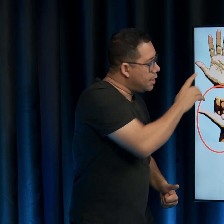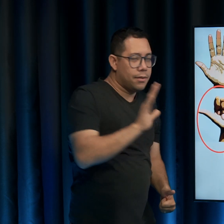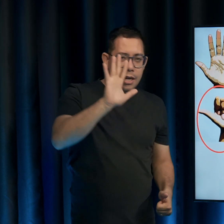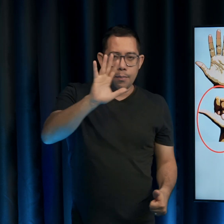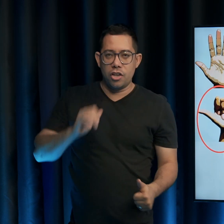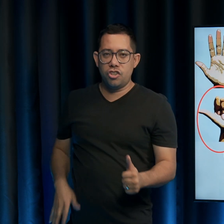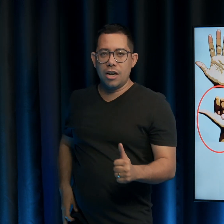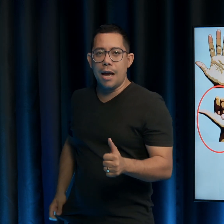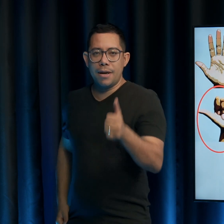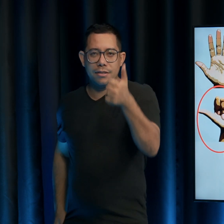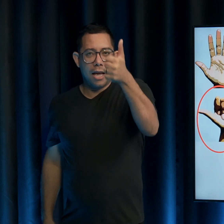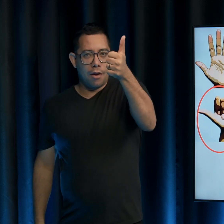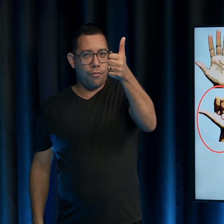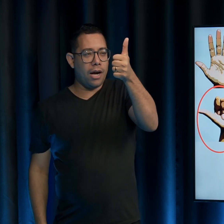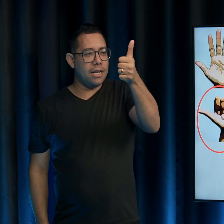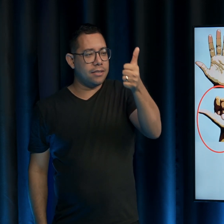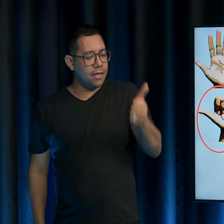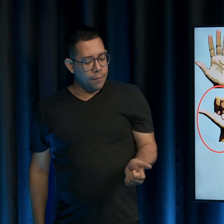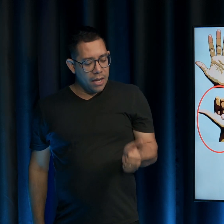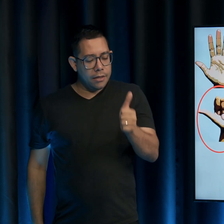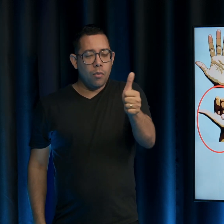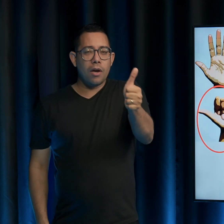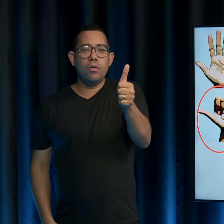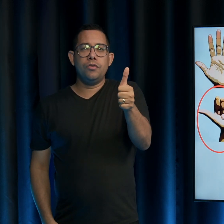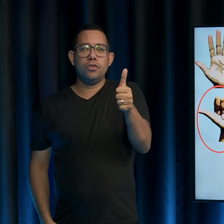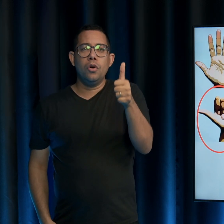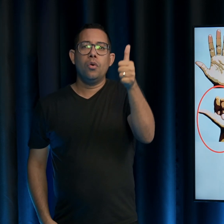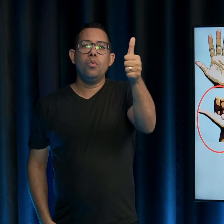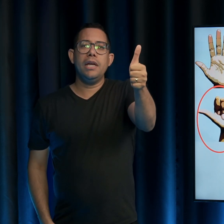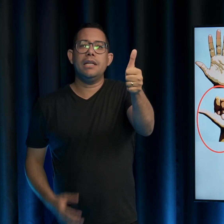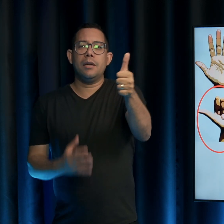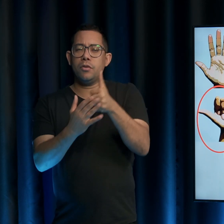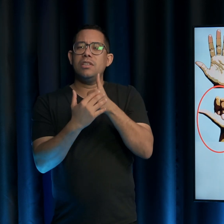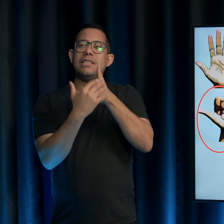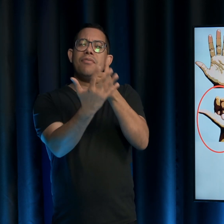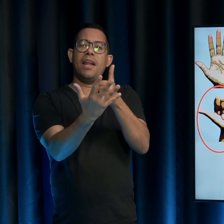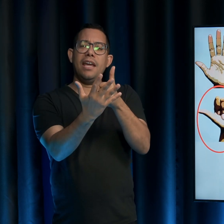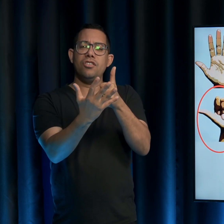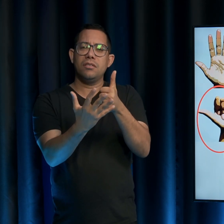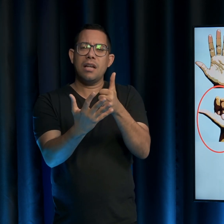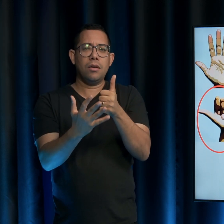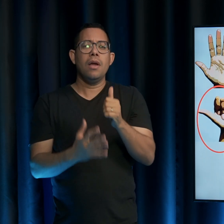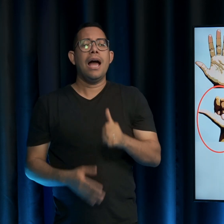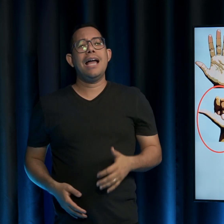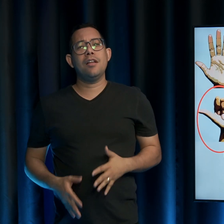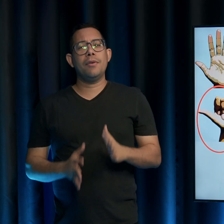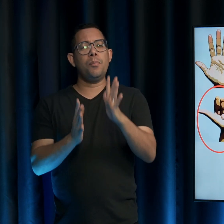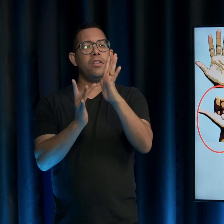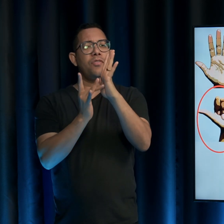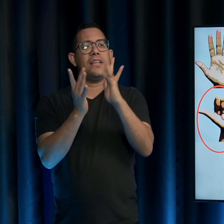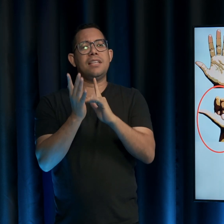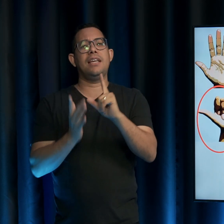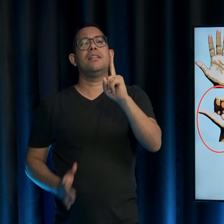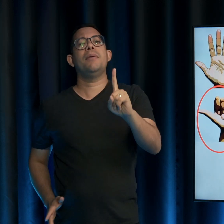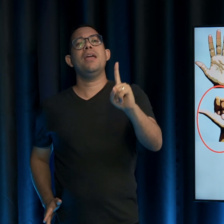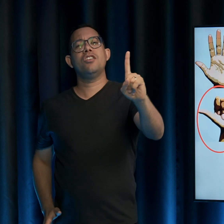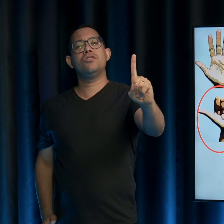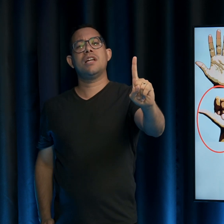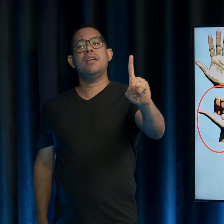Daqui a pouco a gente chega lá, mas foca nesse aqui. Então é como se fosse um líder, a pessoa que está à frente, tá? Então, Gisele, mas eu posso fazer esse aqui também? Jesus está aqui?